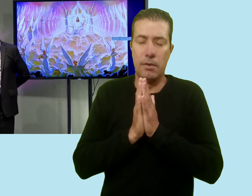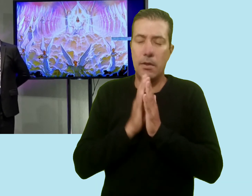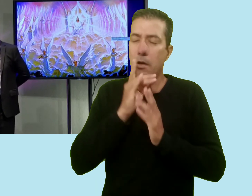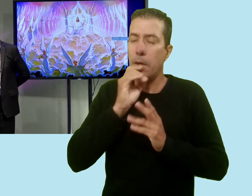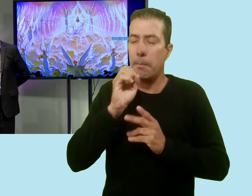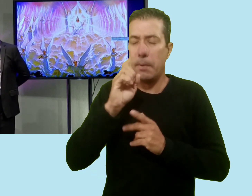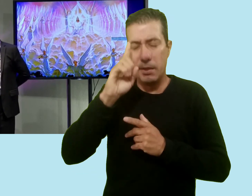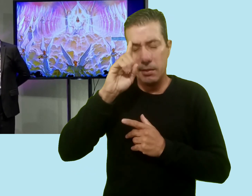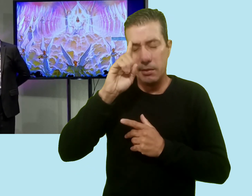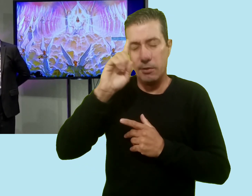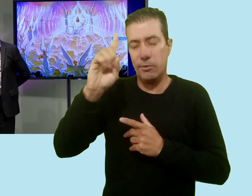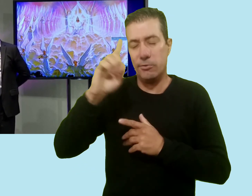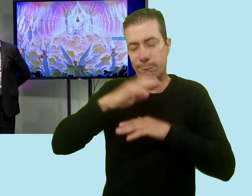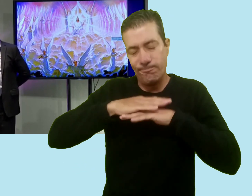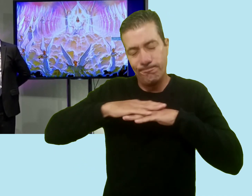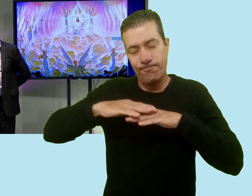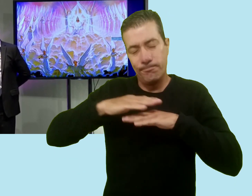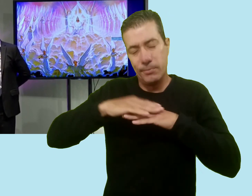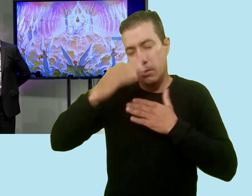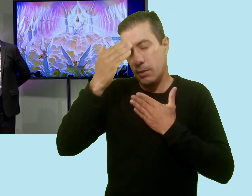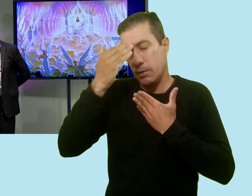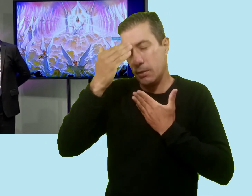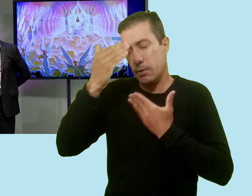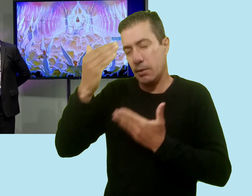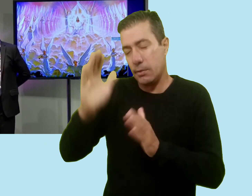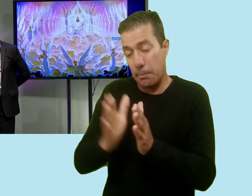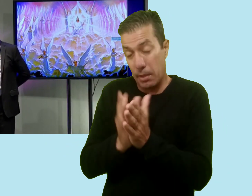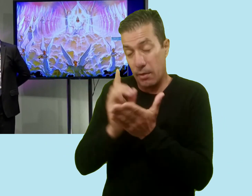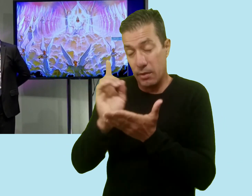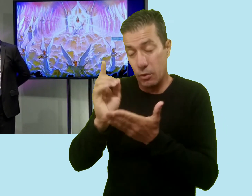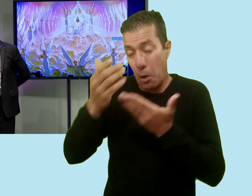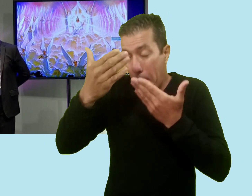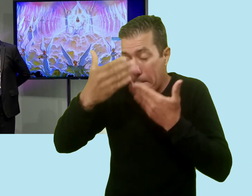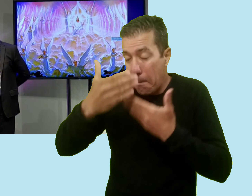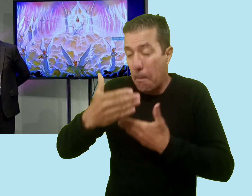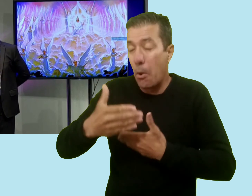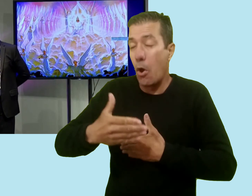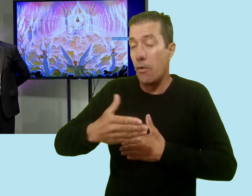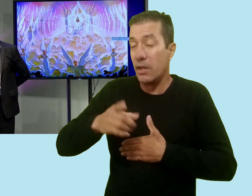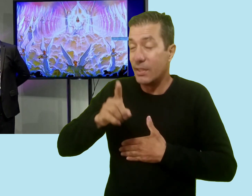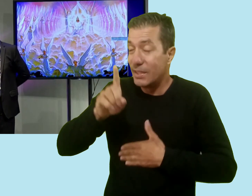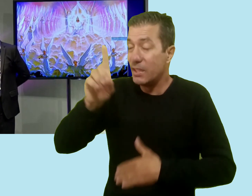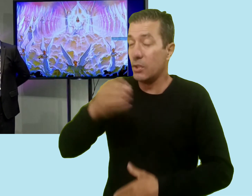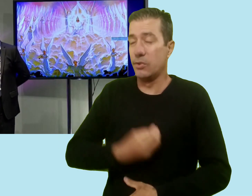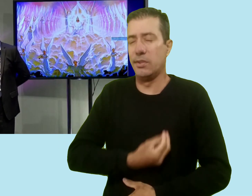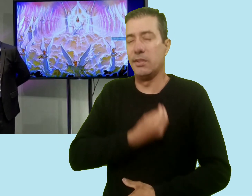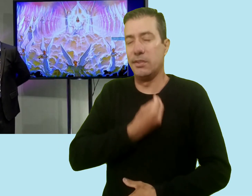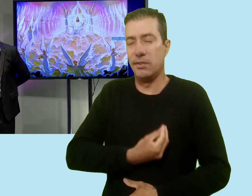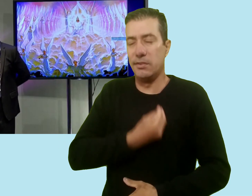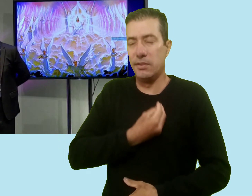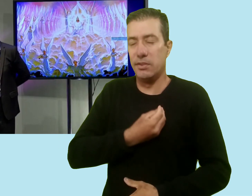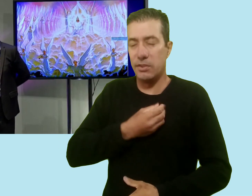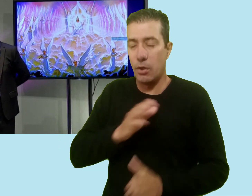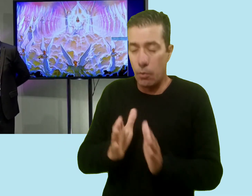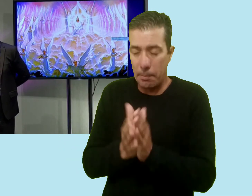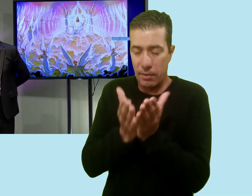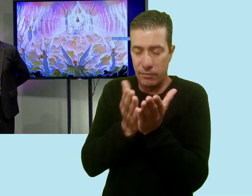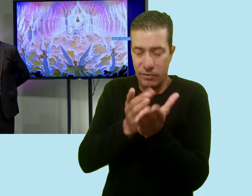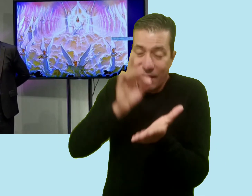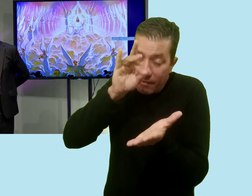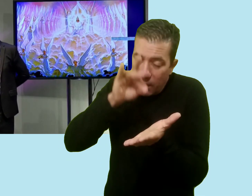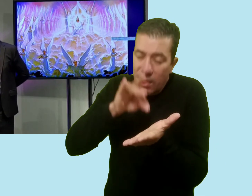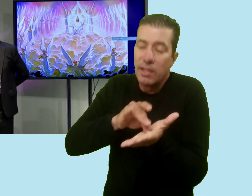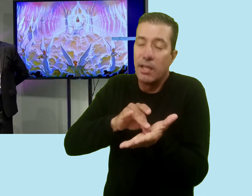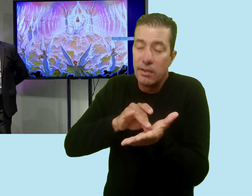orar. Pai querido, nós queremos te agradecer, porque a Bíblia nos dá provas de que o Senhor existe, que ela é um